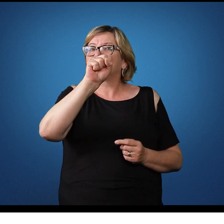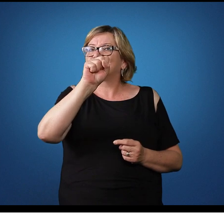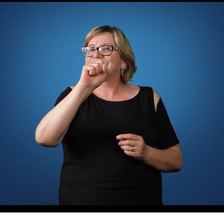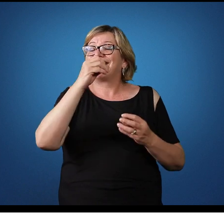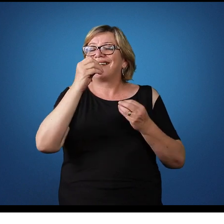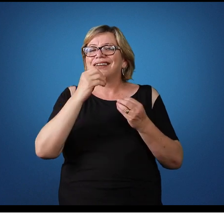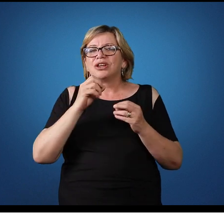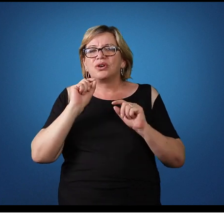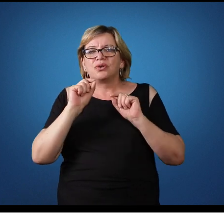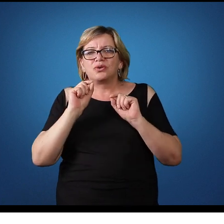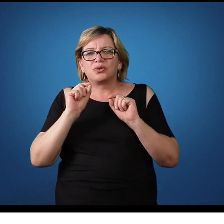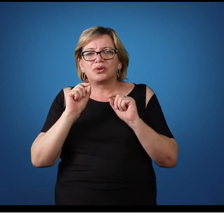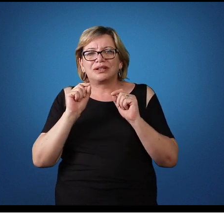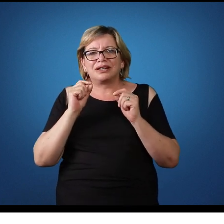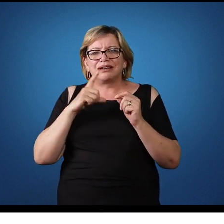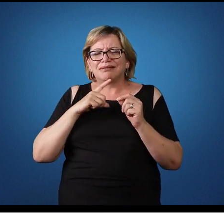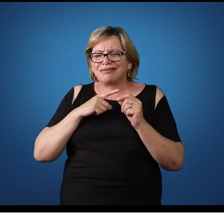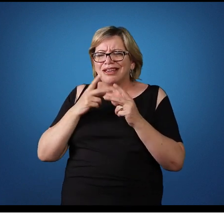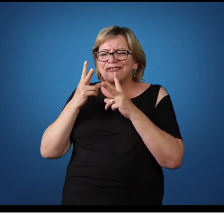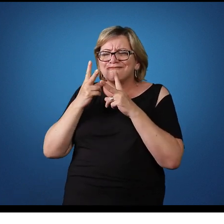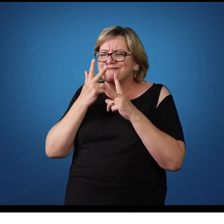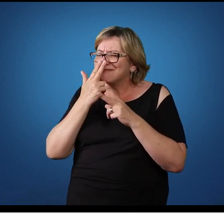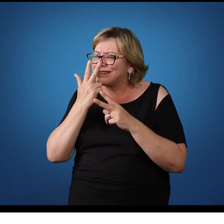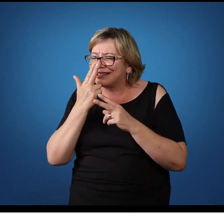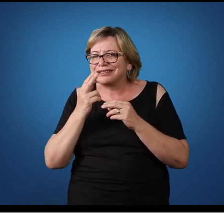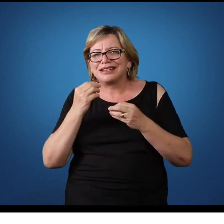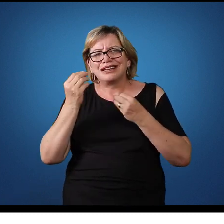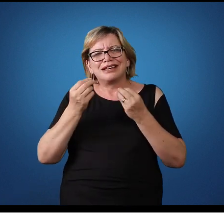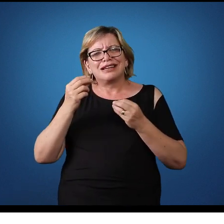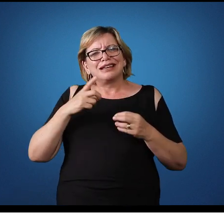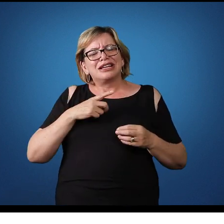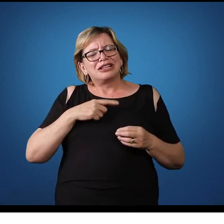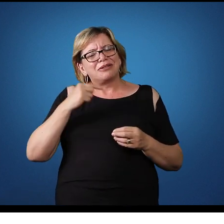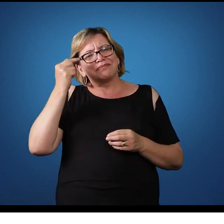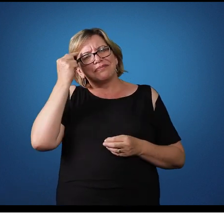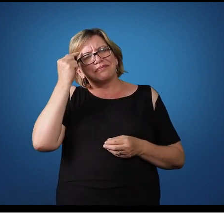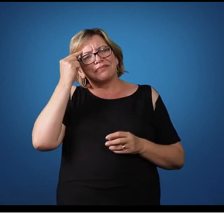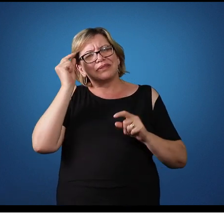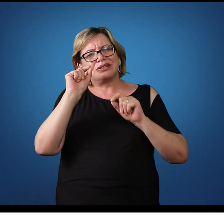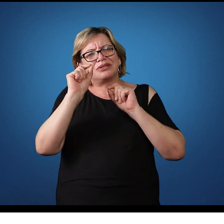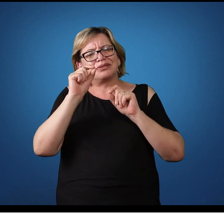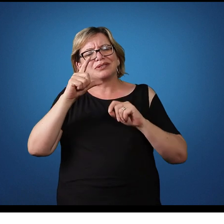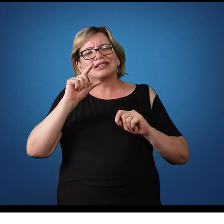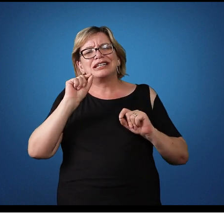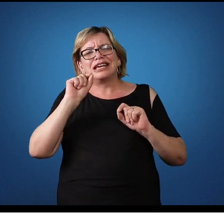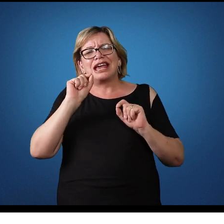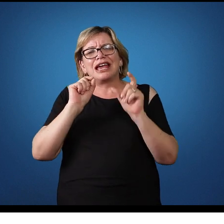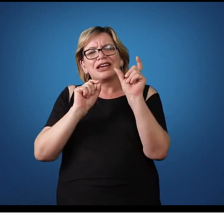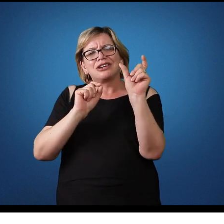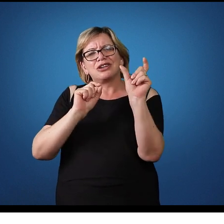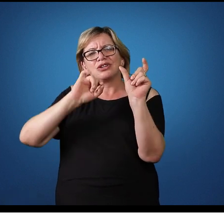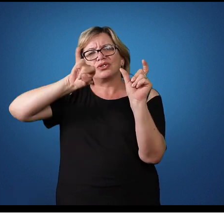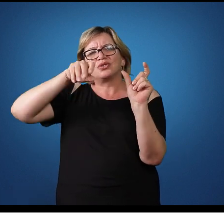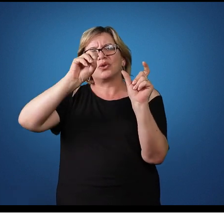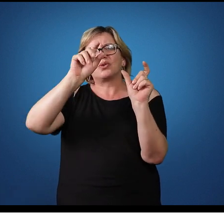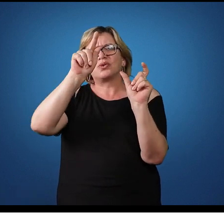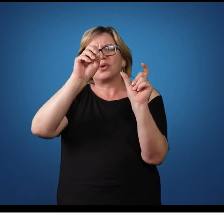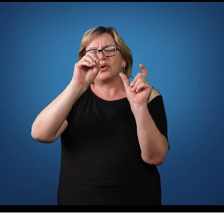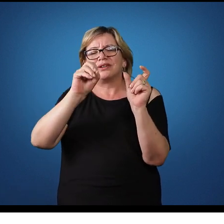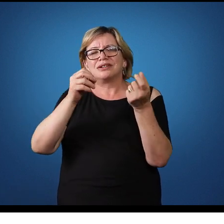de comum entre os diferentes tipos de jogos? Pensem naquilo que a gente chama de jogo. Xadrez é um